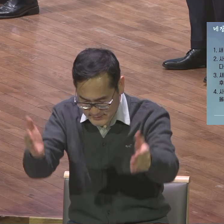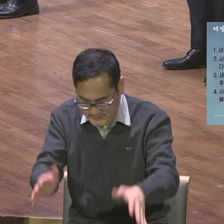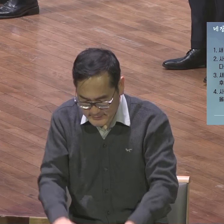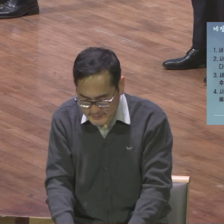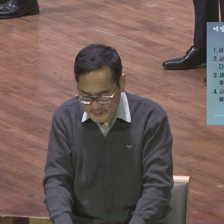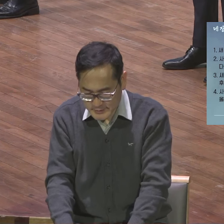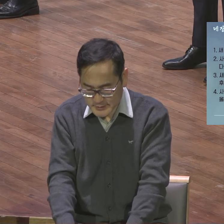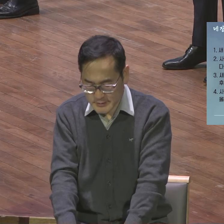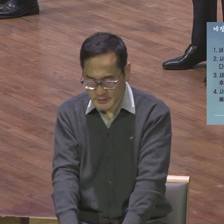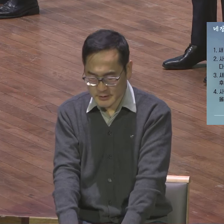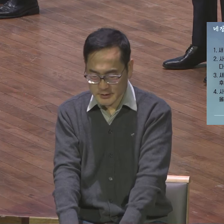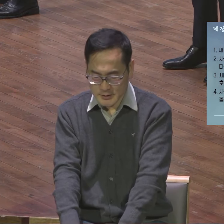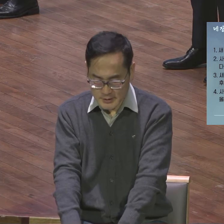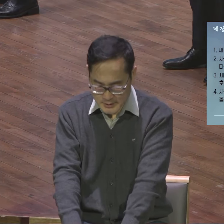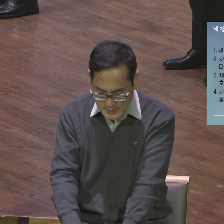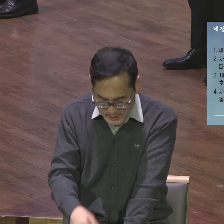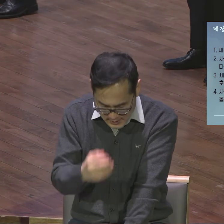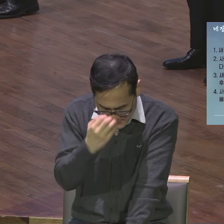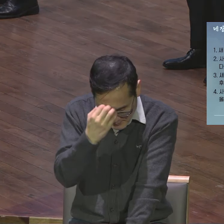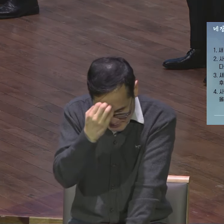주여!